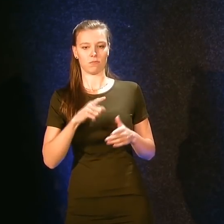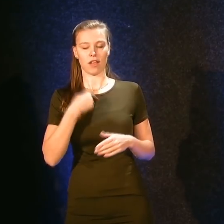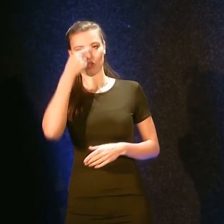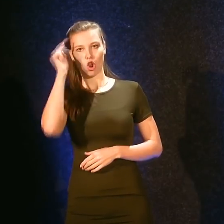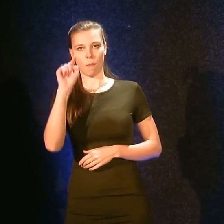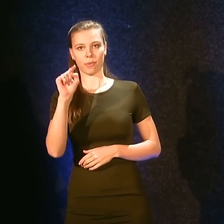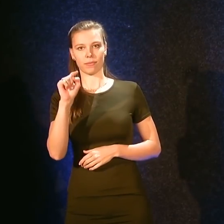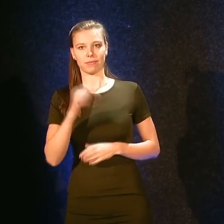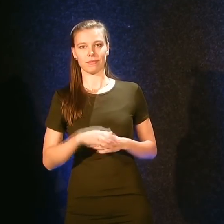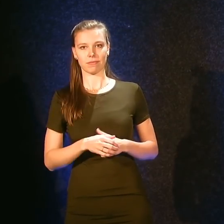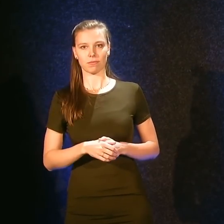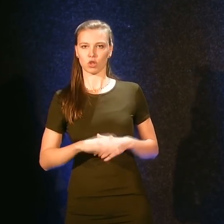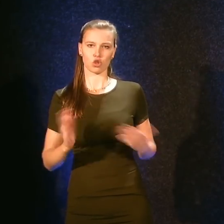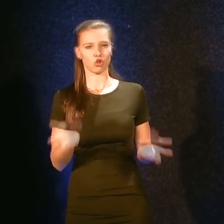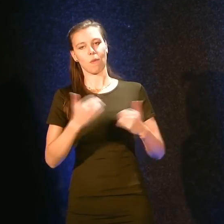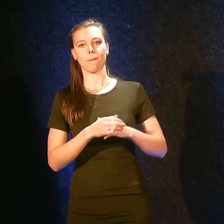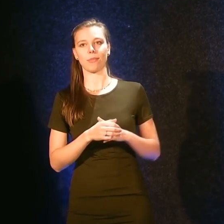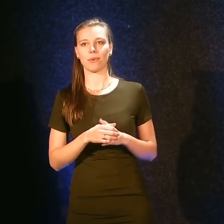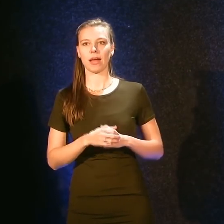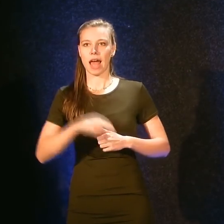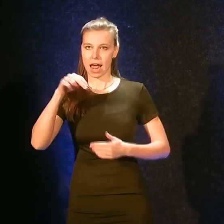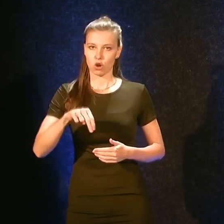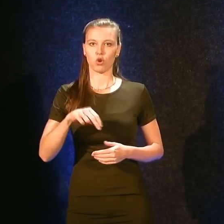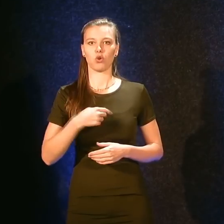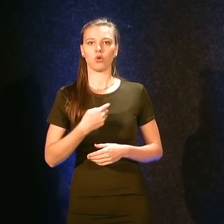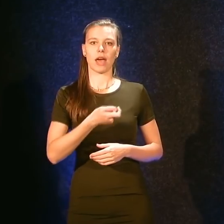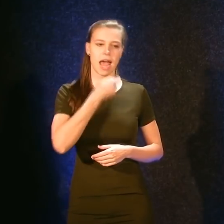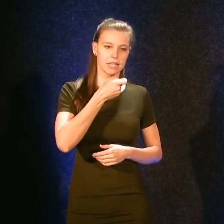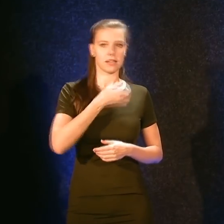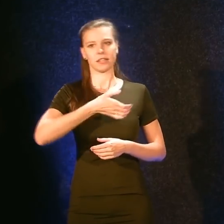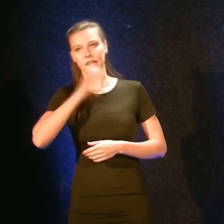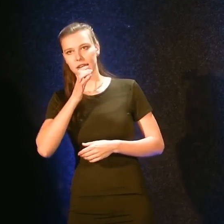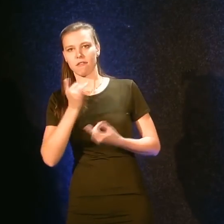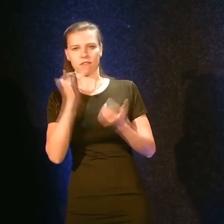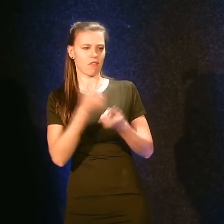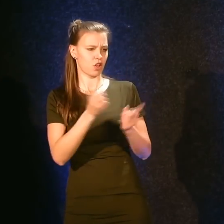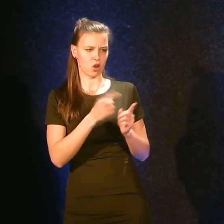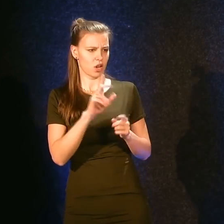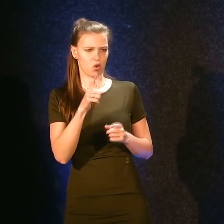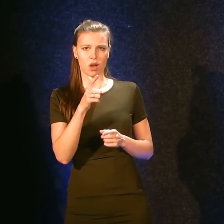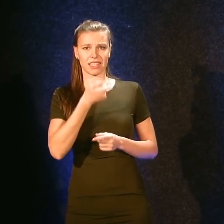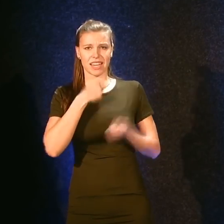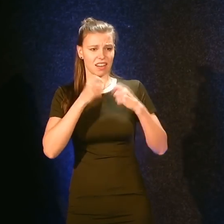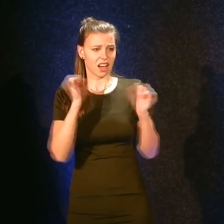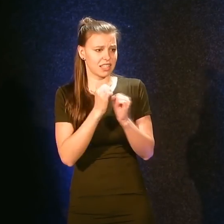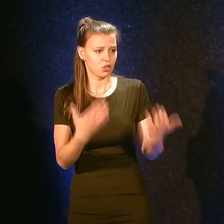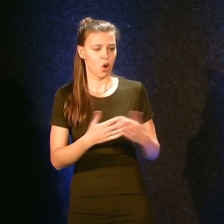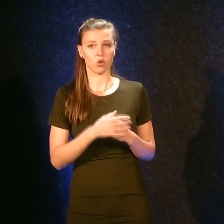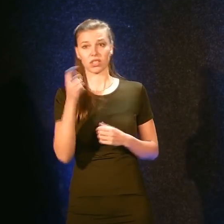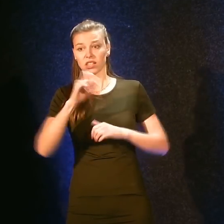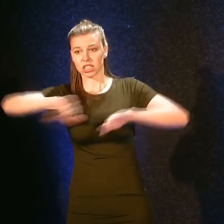on. Paulus die zegt even in eigen woorden. En nu eten, drinken. Een heleboel van jullie hebben nauwelijks gegeten. Dat kan niet. Straks moet je